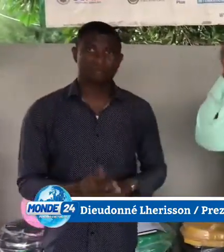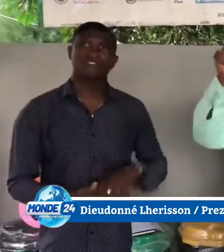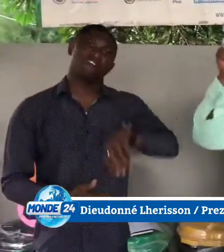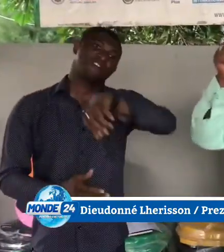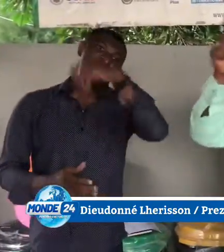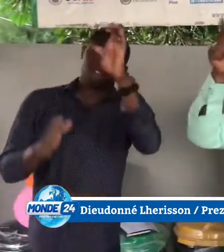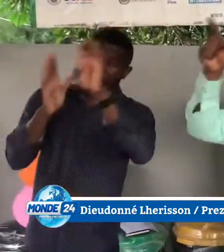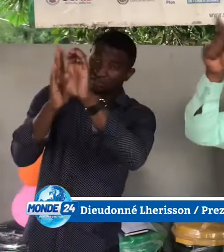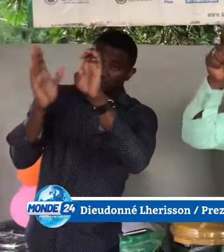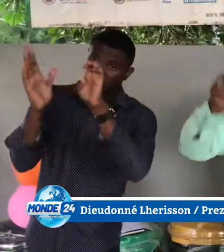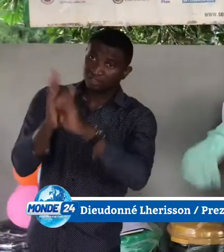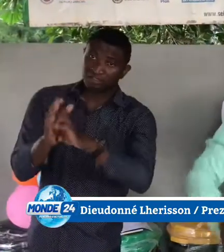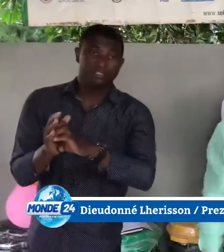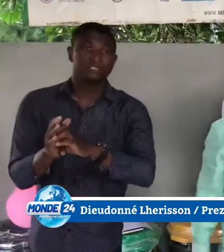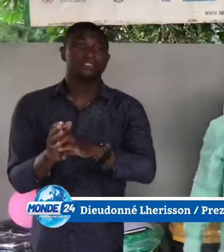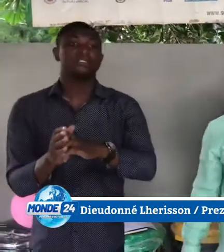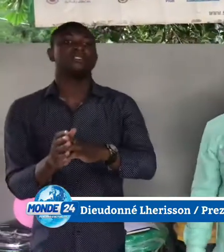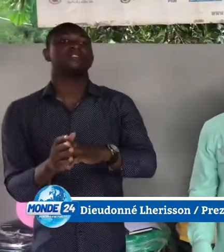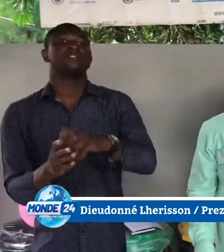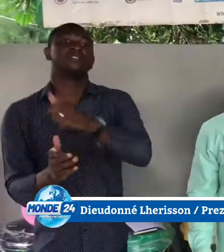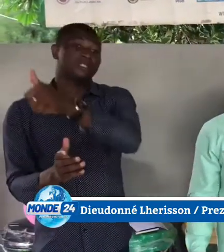l'autre l'état que nous prenons,